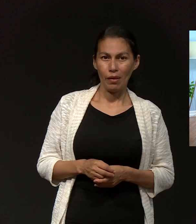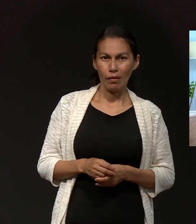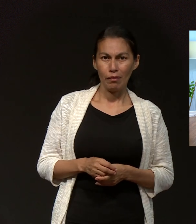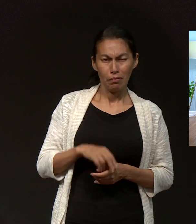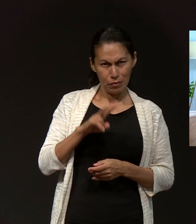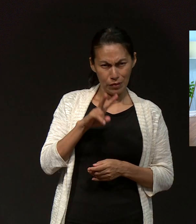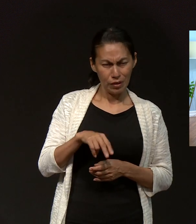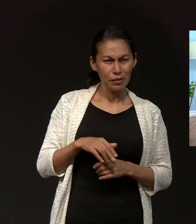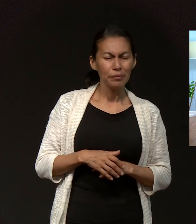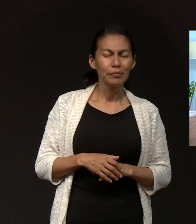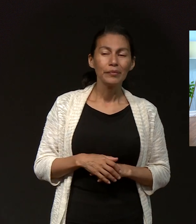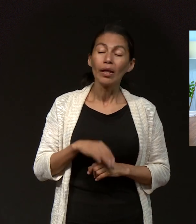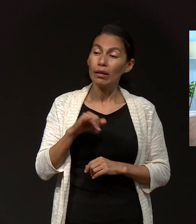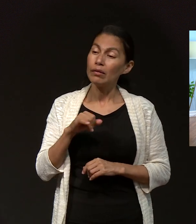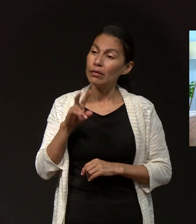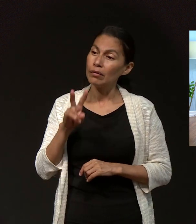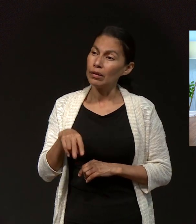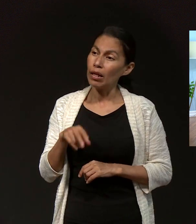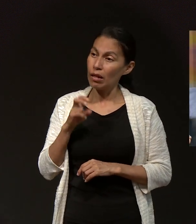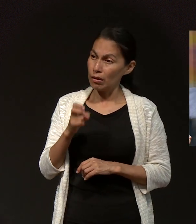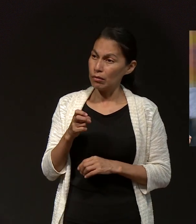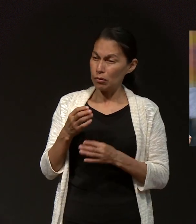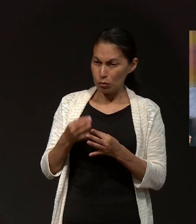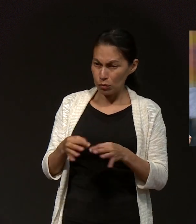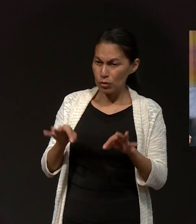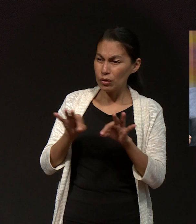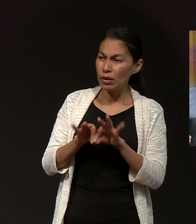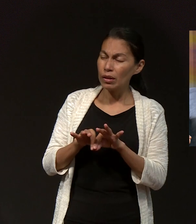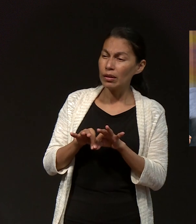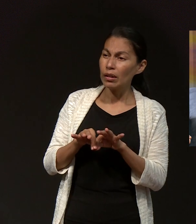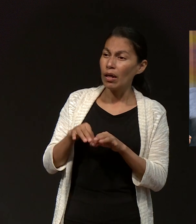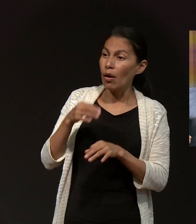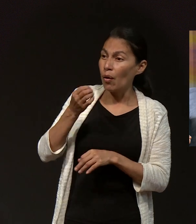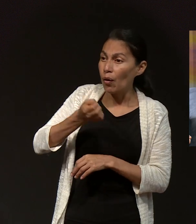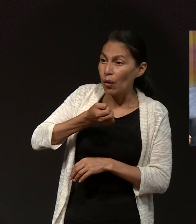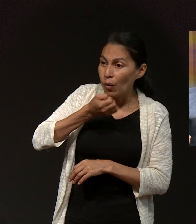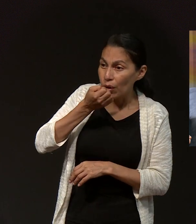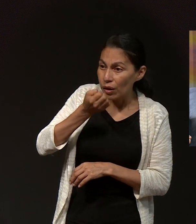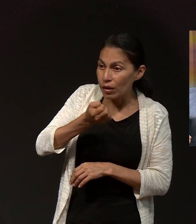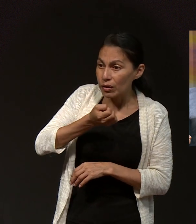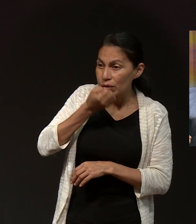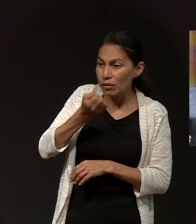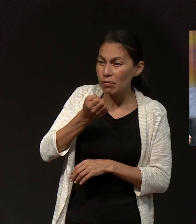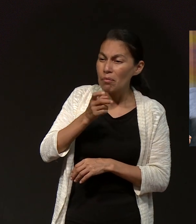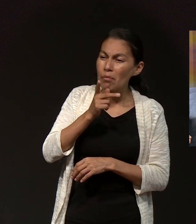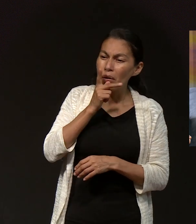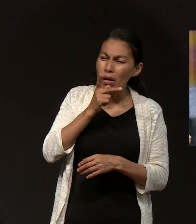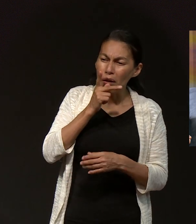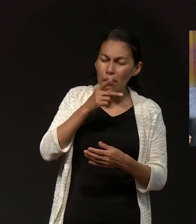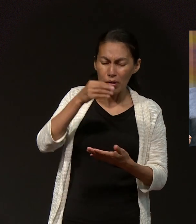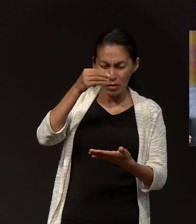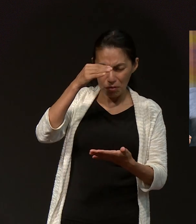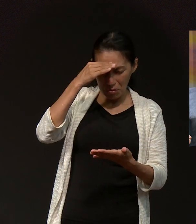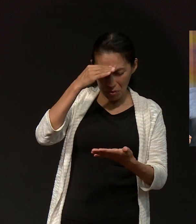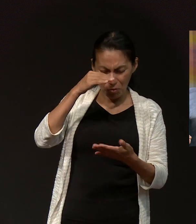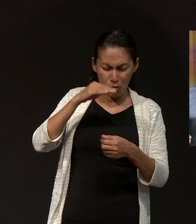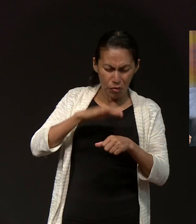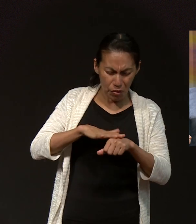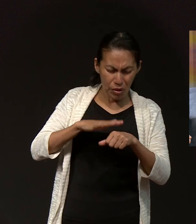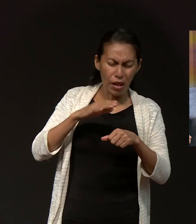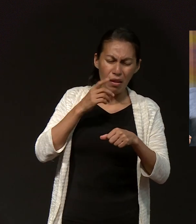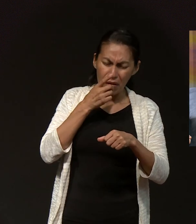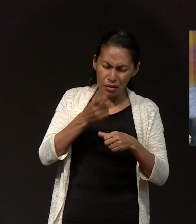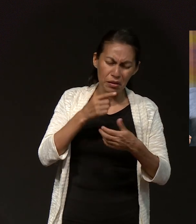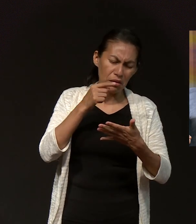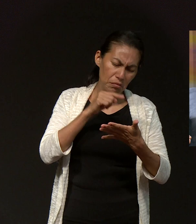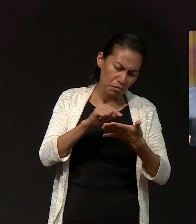Y yo creo que eso es algo bien importante que podemos compartir, ¿no? Que la oración no sea esta serie de palabras que repetimos y